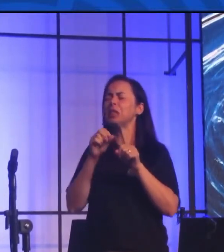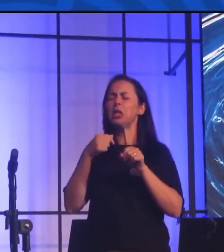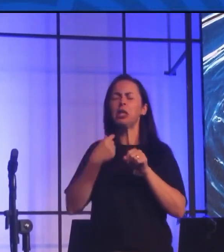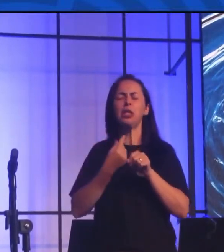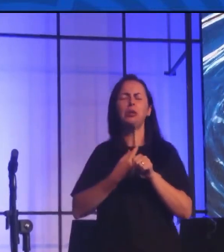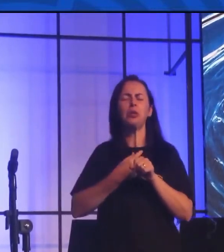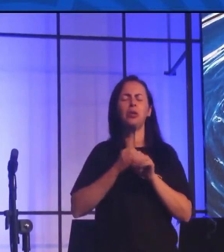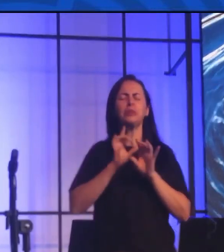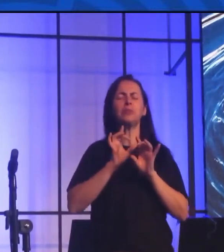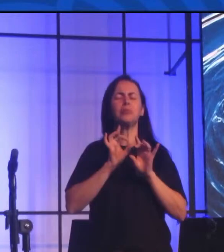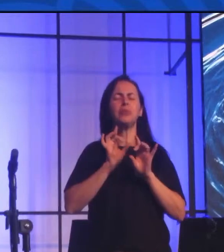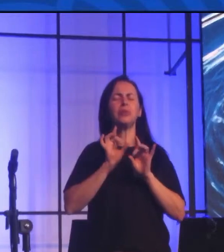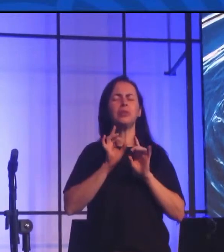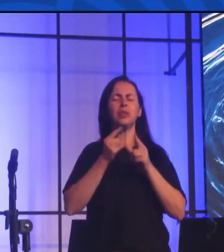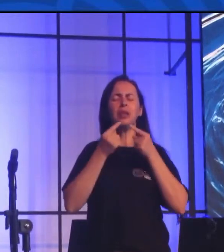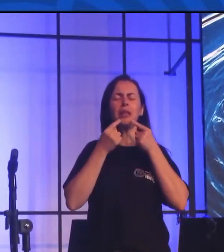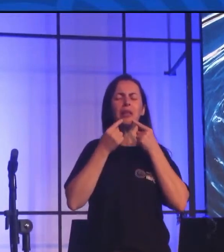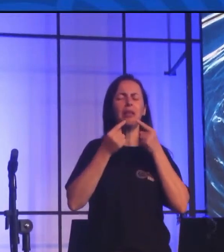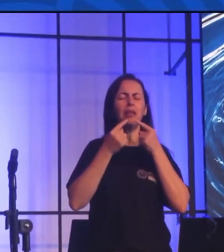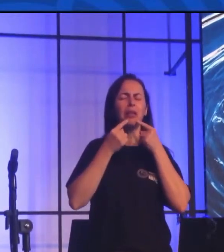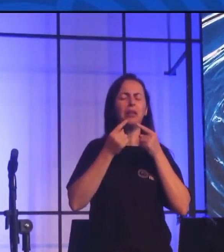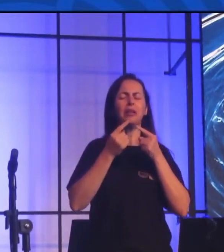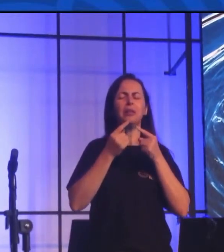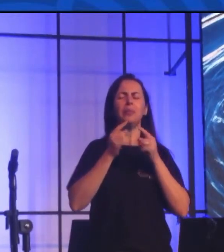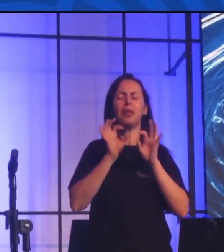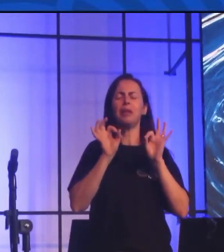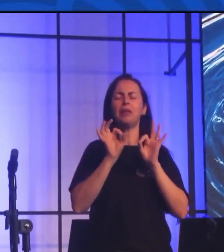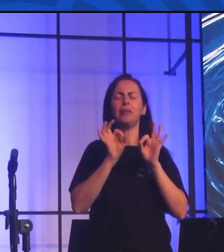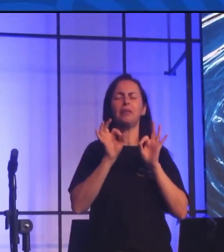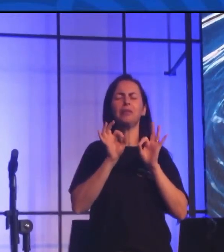reclamação. Ficamos totalmente, Pai,